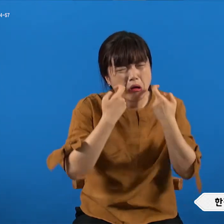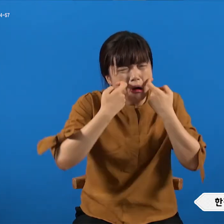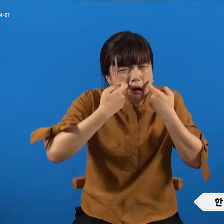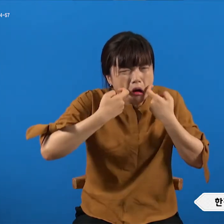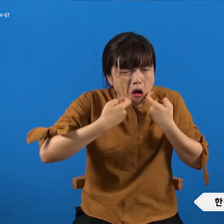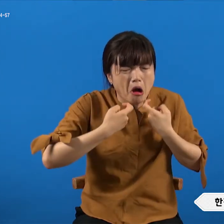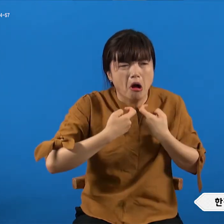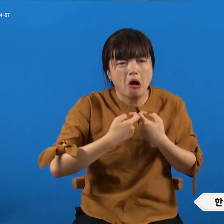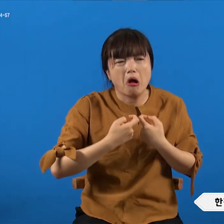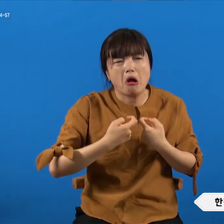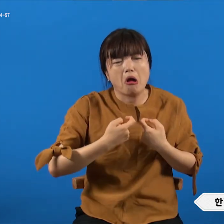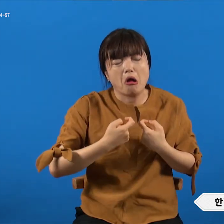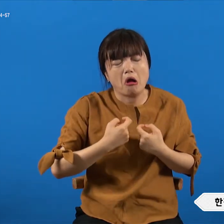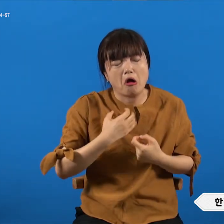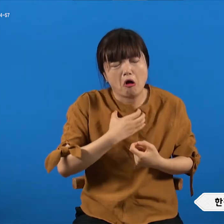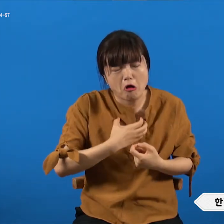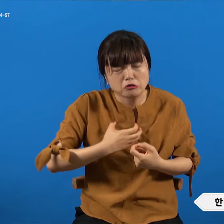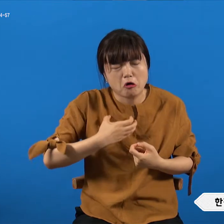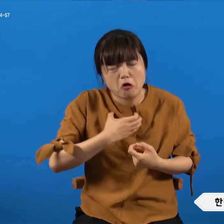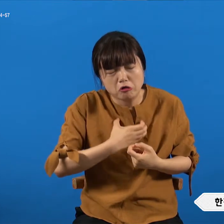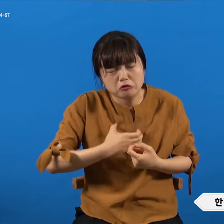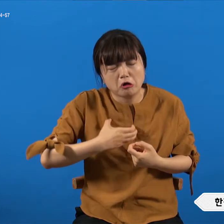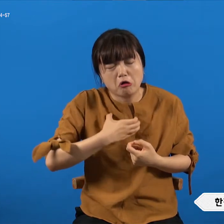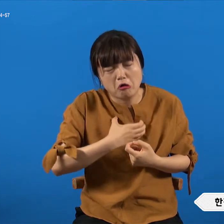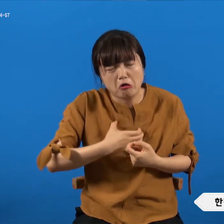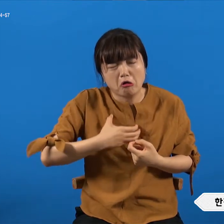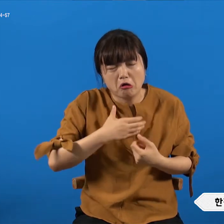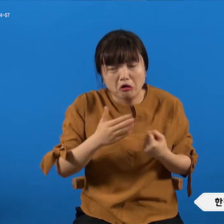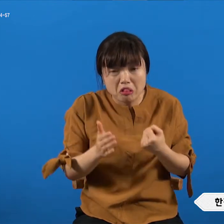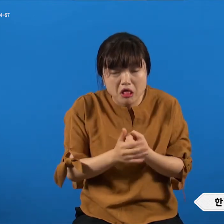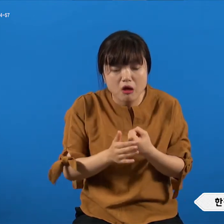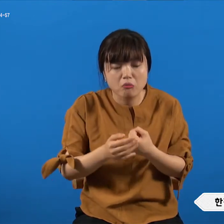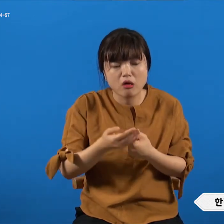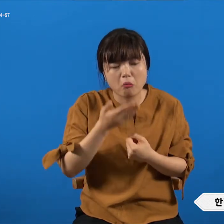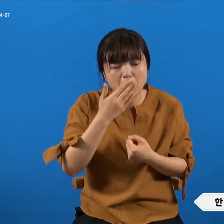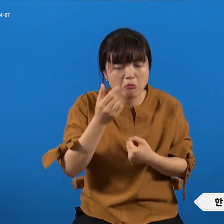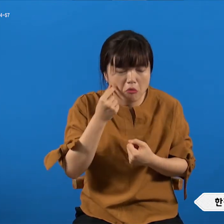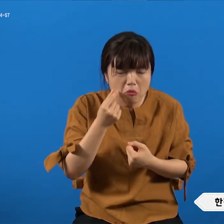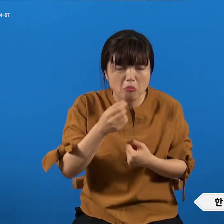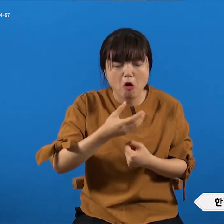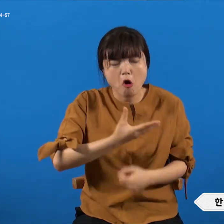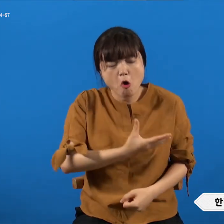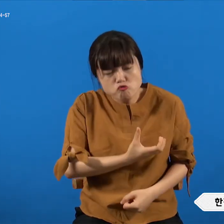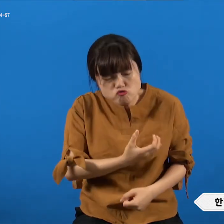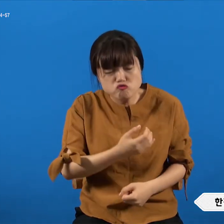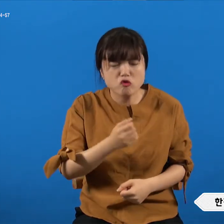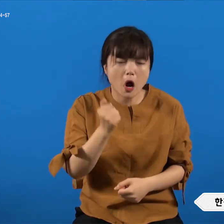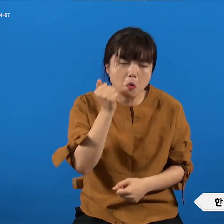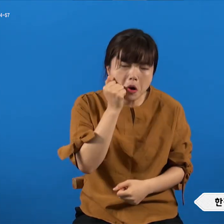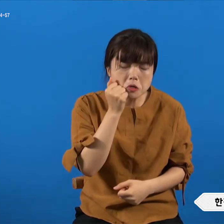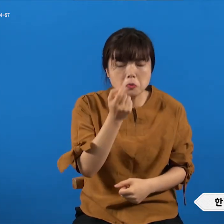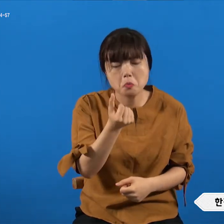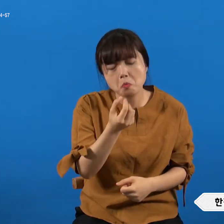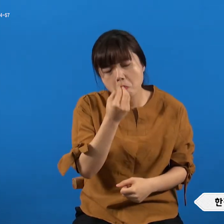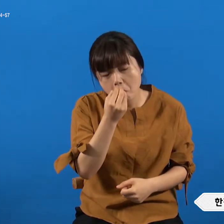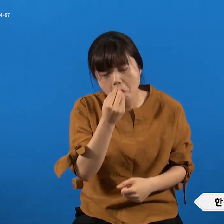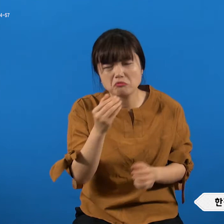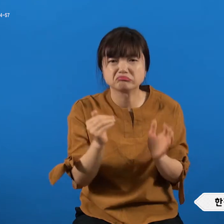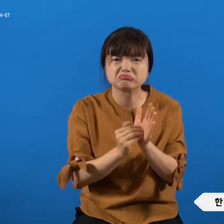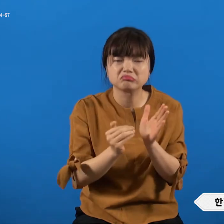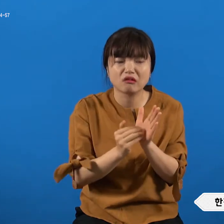밤낮 사업에 대한 걱정, 근심 때문에 입맛도 다 잃어버리고 우유와 크래커로 연명 아닌 연명을 하고